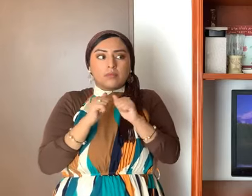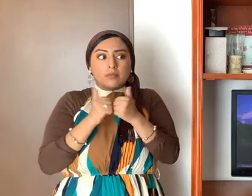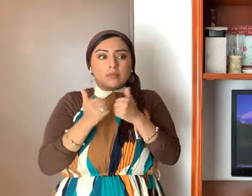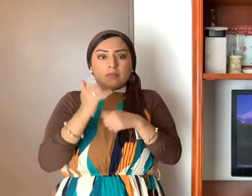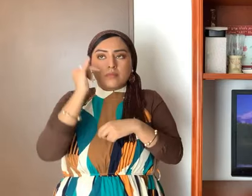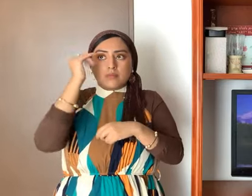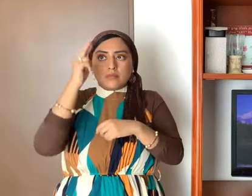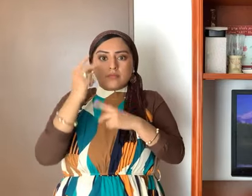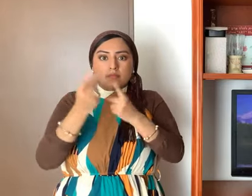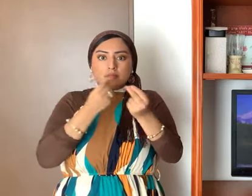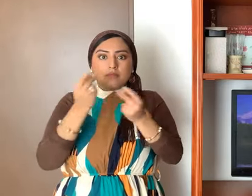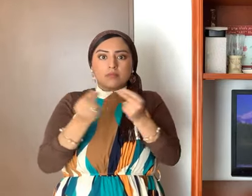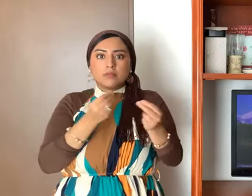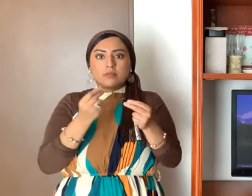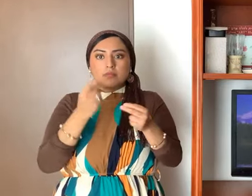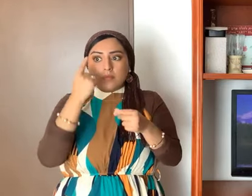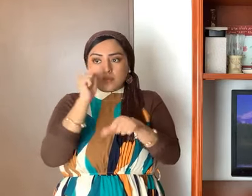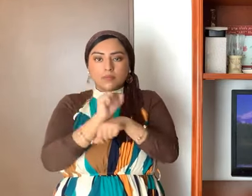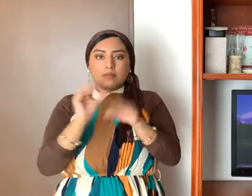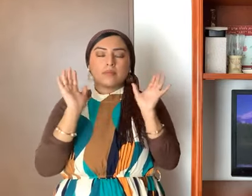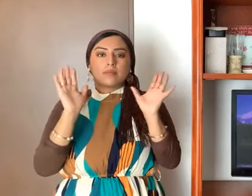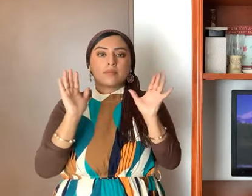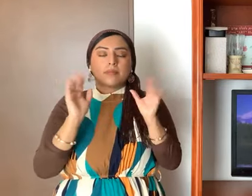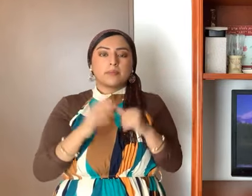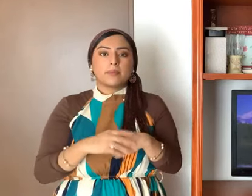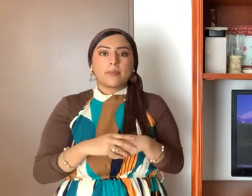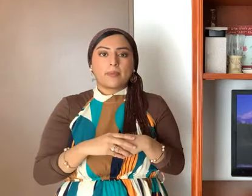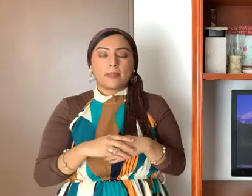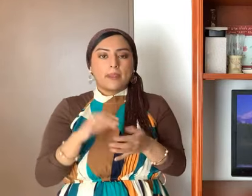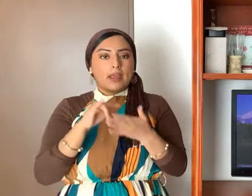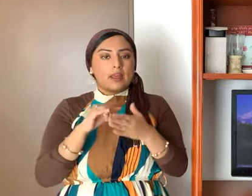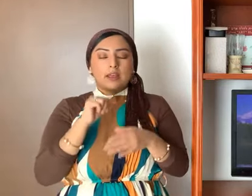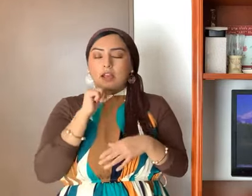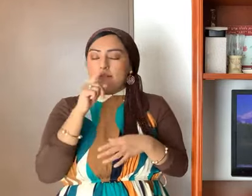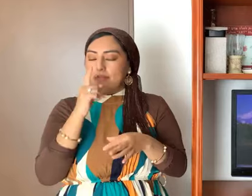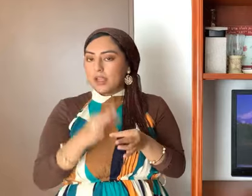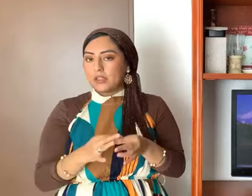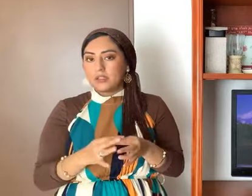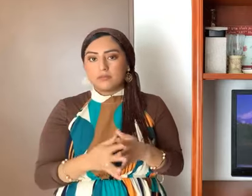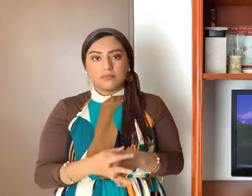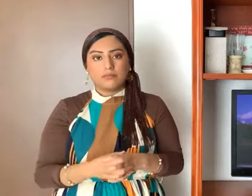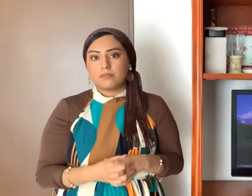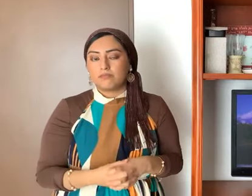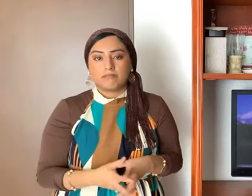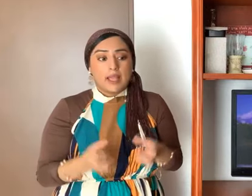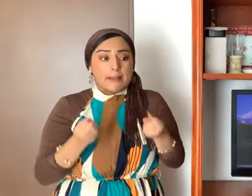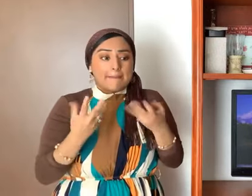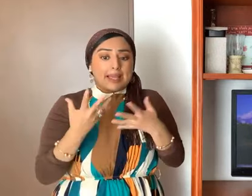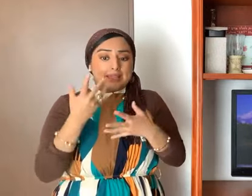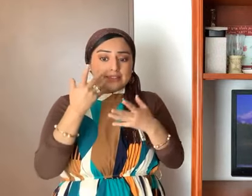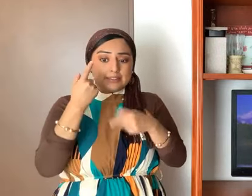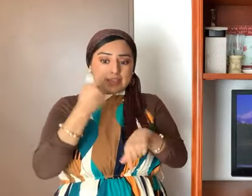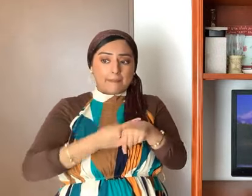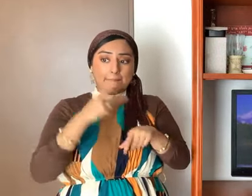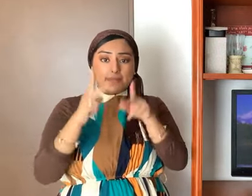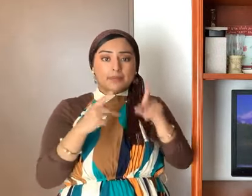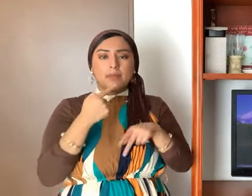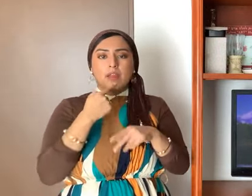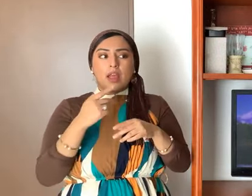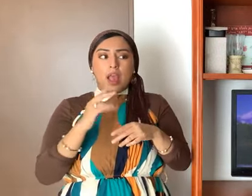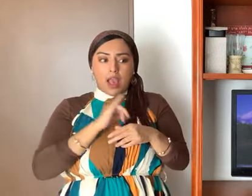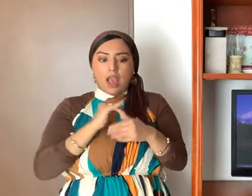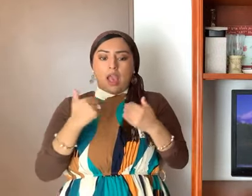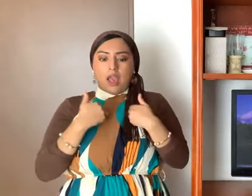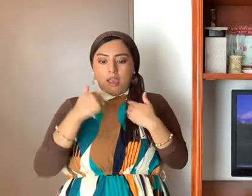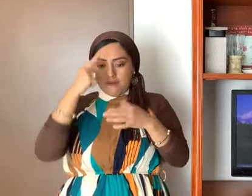obrar el Eterno para hacer sus milagros. Y eso no es fe. Muchas veces las personas dicen, bueno, yo tengo fe en